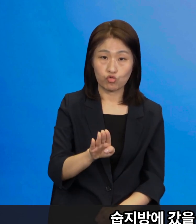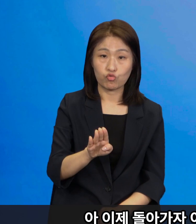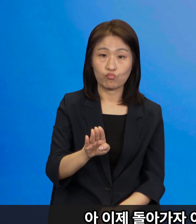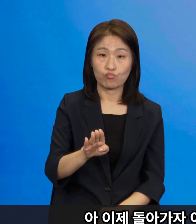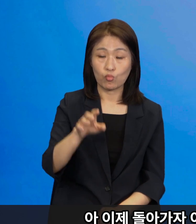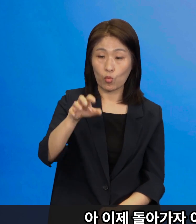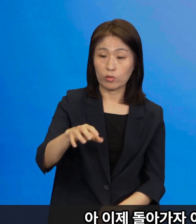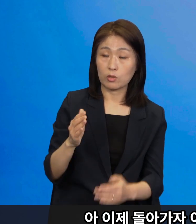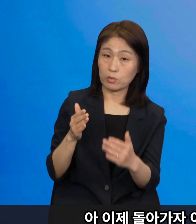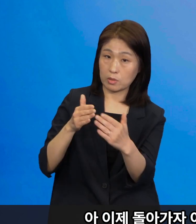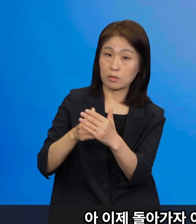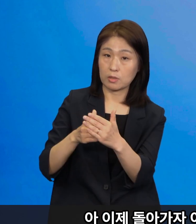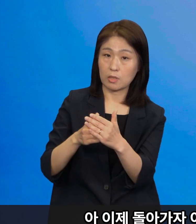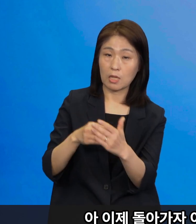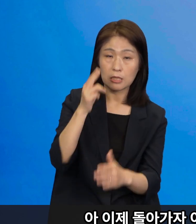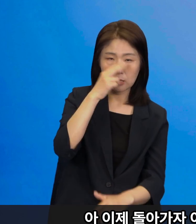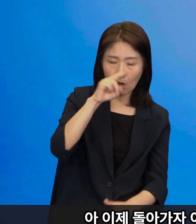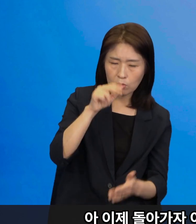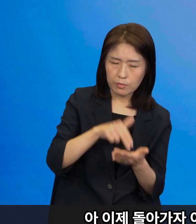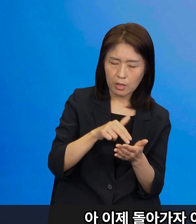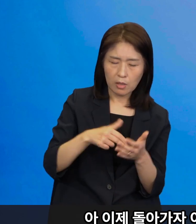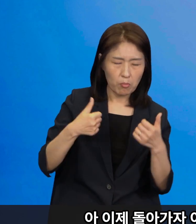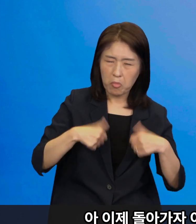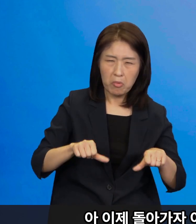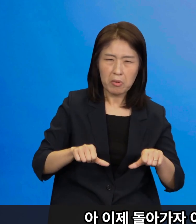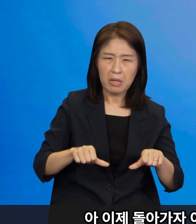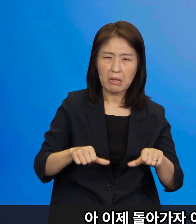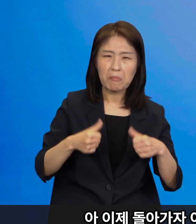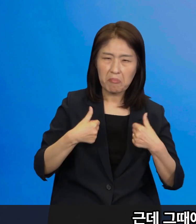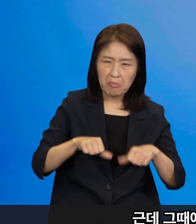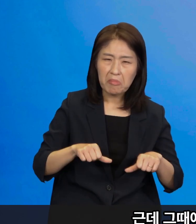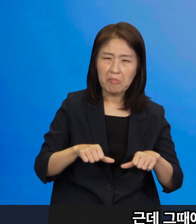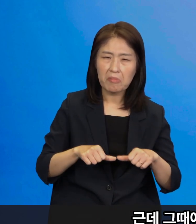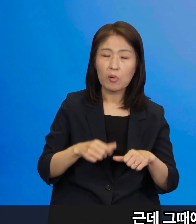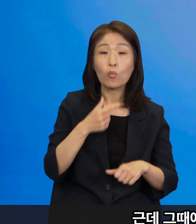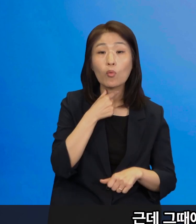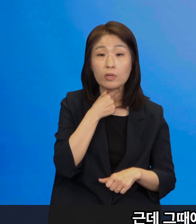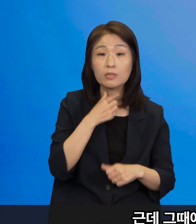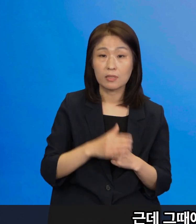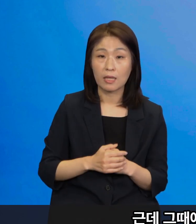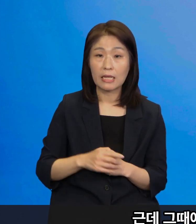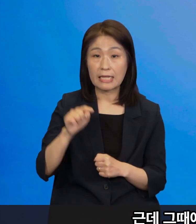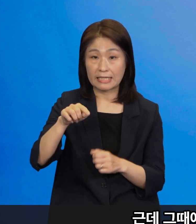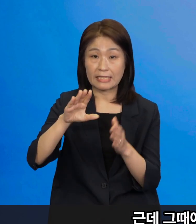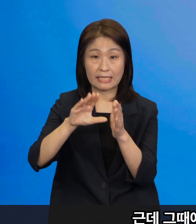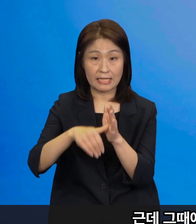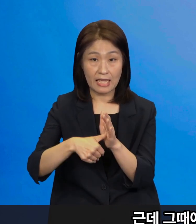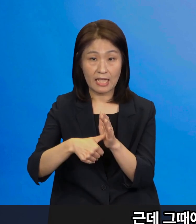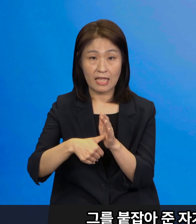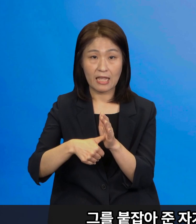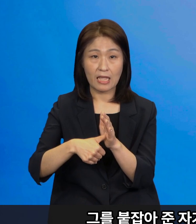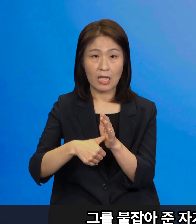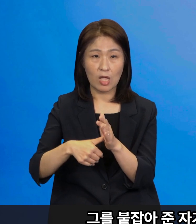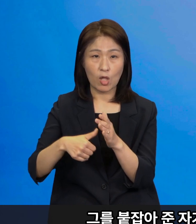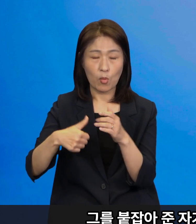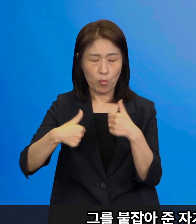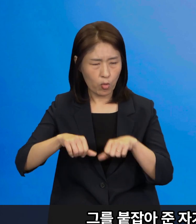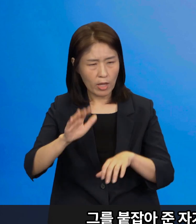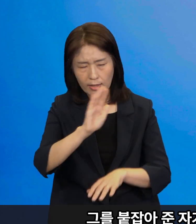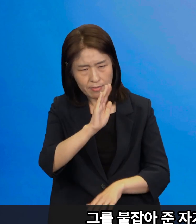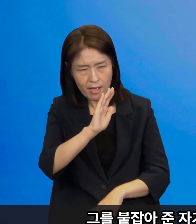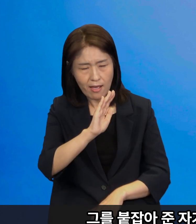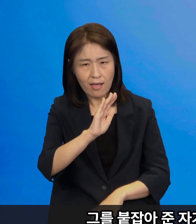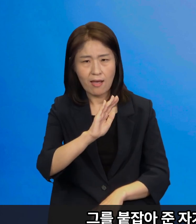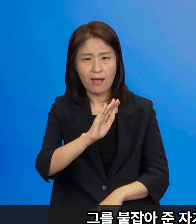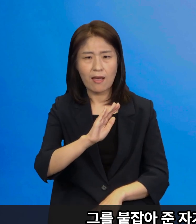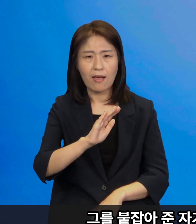했죠. 이제 돌아가자. 이건 잃어버린 거다. 못 찾겠다. 근데 그때에 그가 포기하지 않도록 그를 붙잡아준 자가